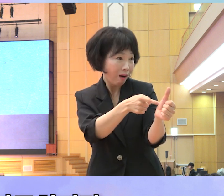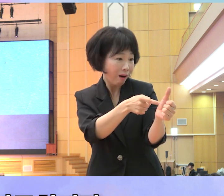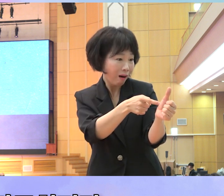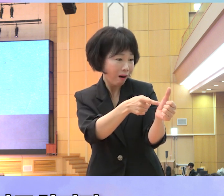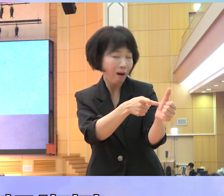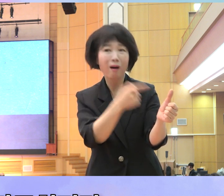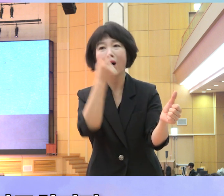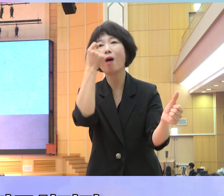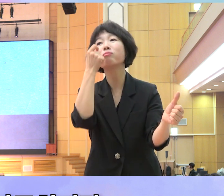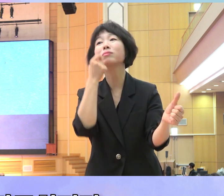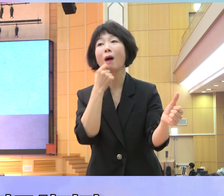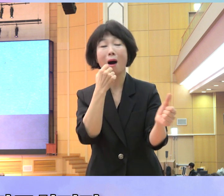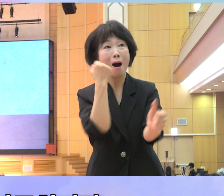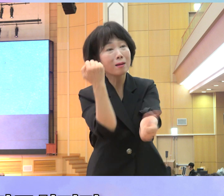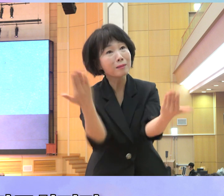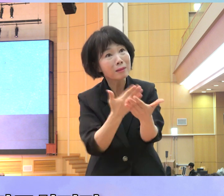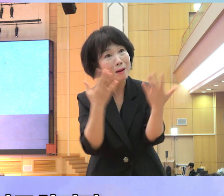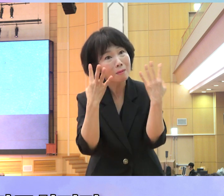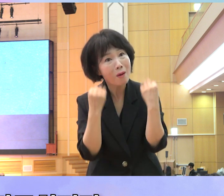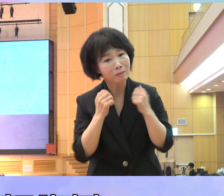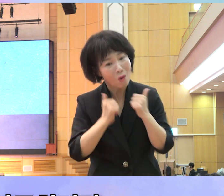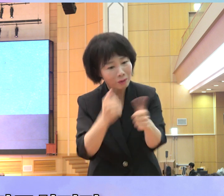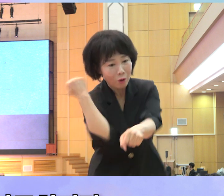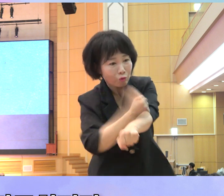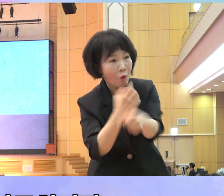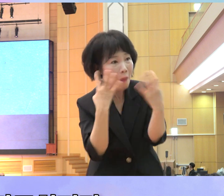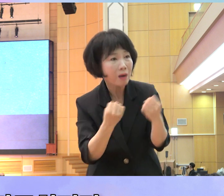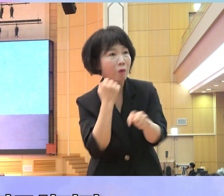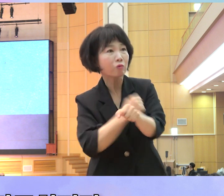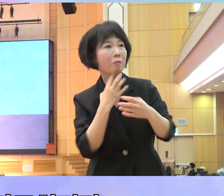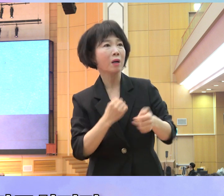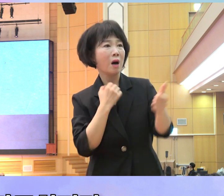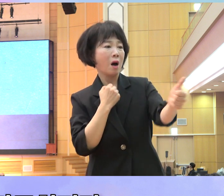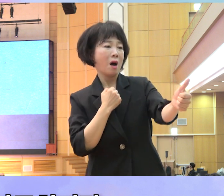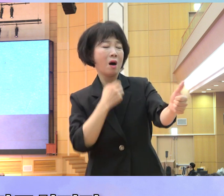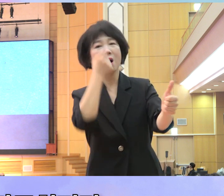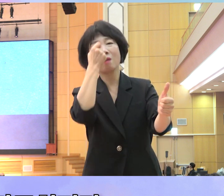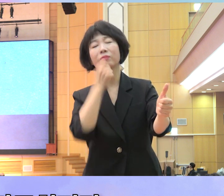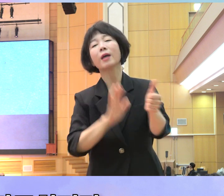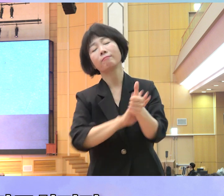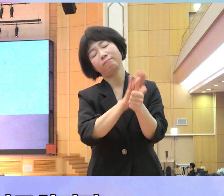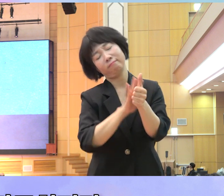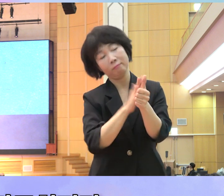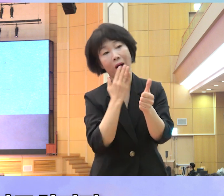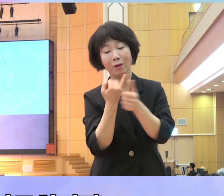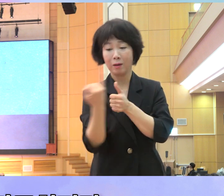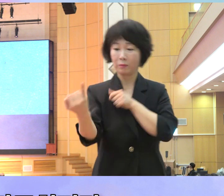했다라는 마음이 들잖아요, 남편이. 그럼 아내한테 잘해줄 수밖에 없어요.